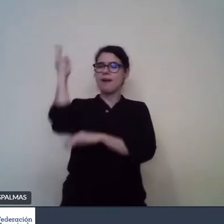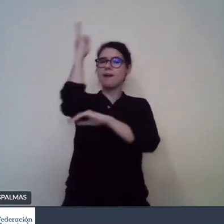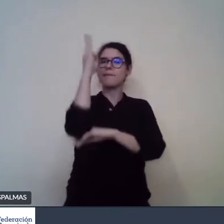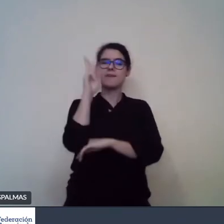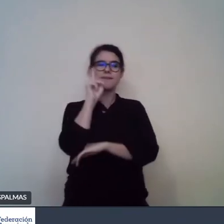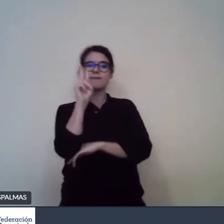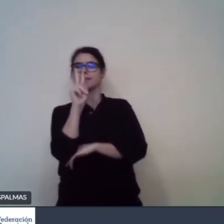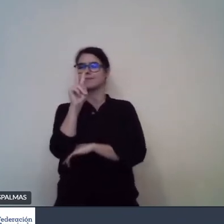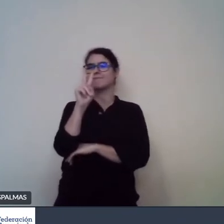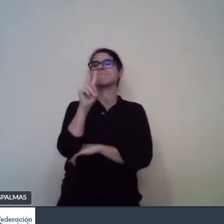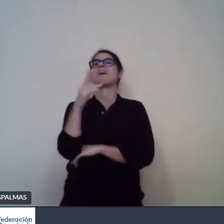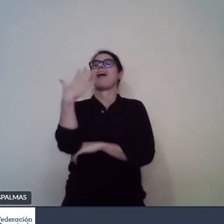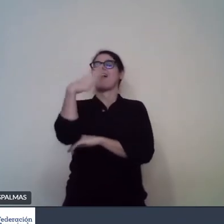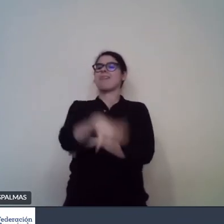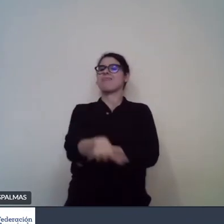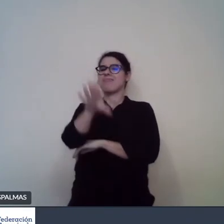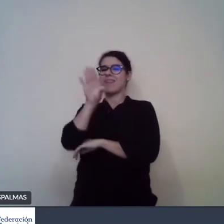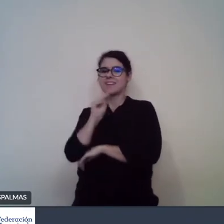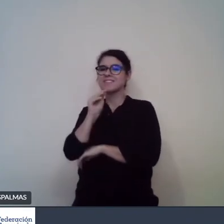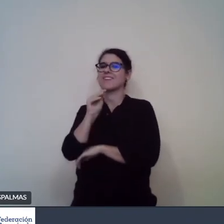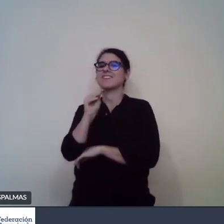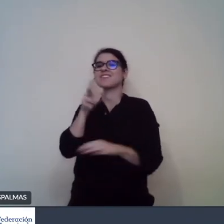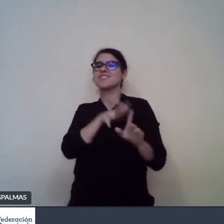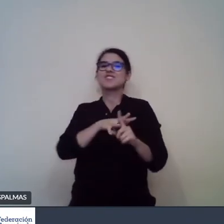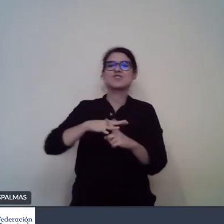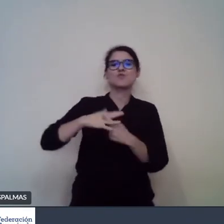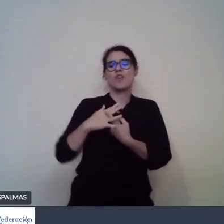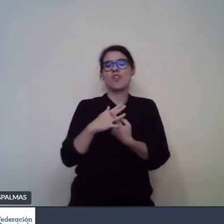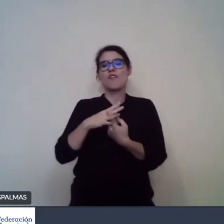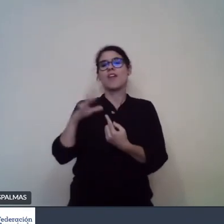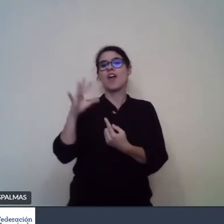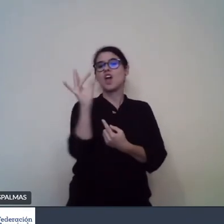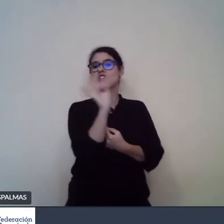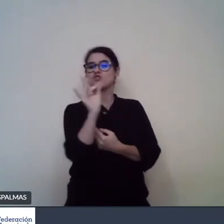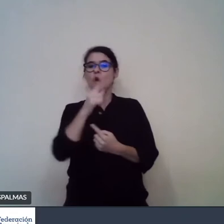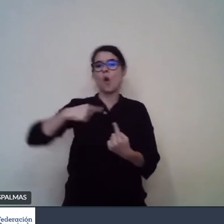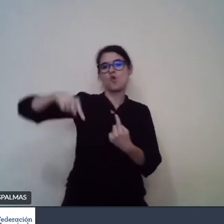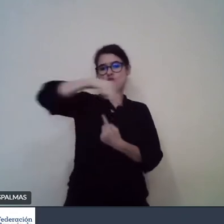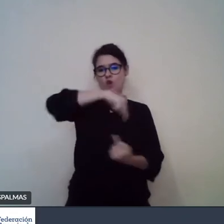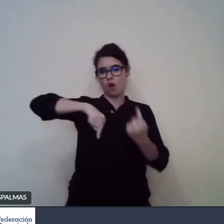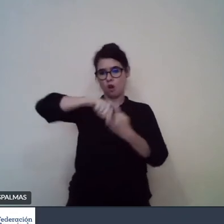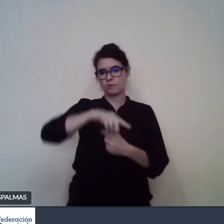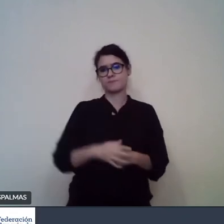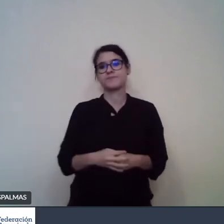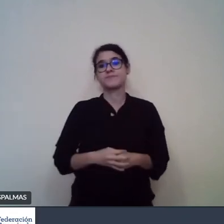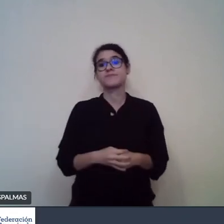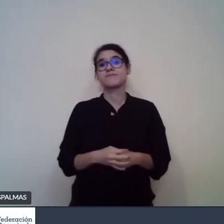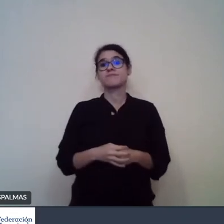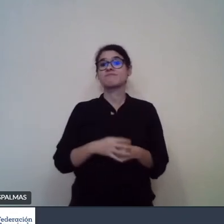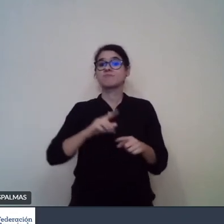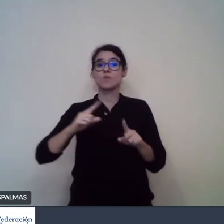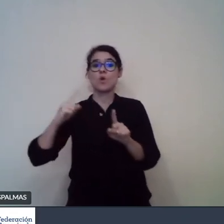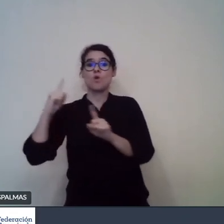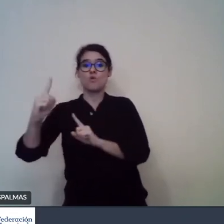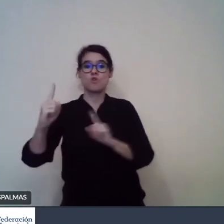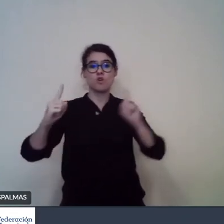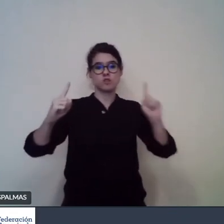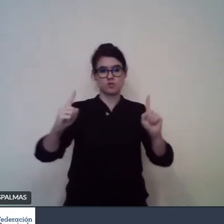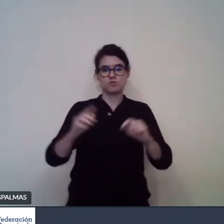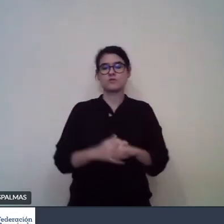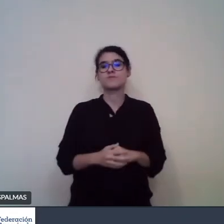del short roll. A partir de ahí atacar el lado contrario. De nuevo un 2 contra 1. El pivot aquí tiene que atacar